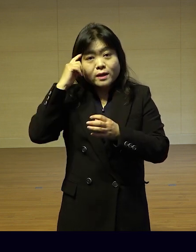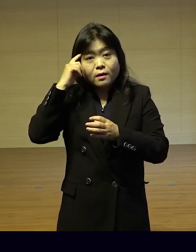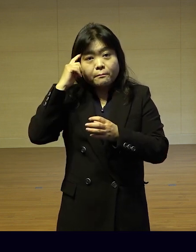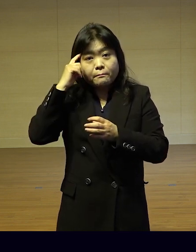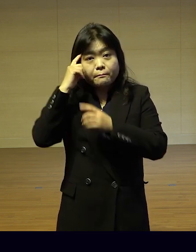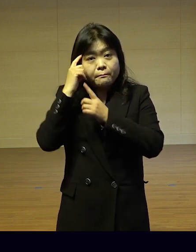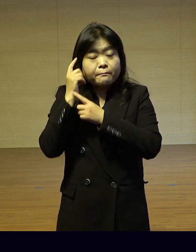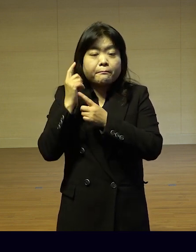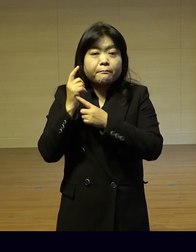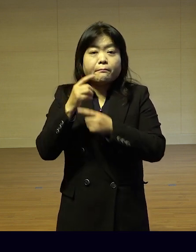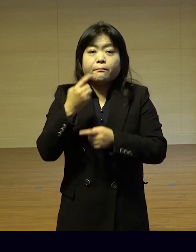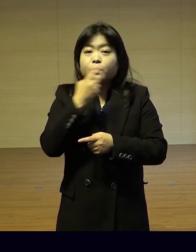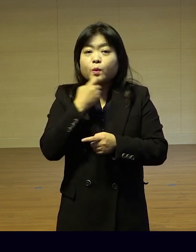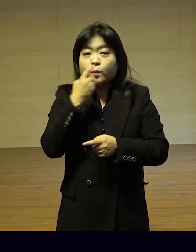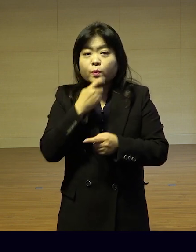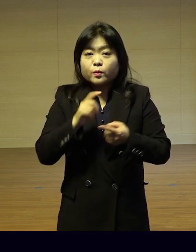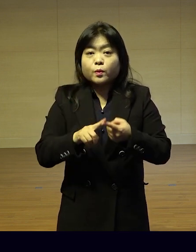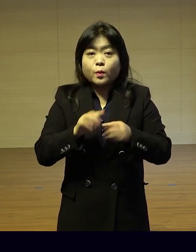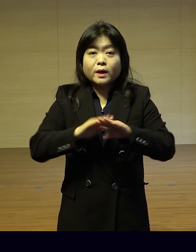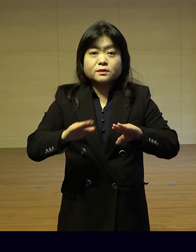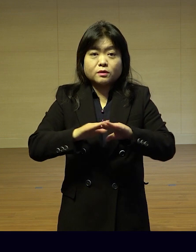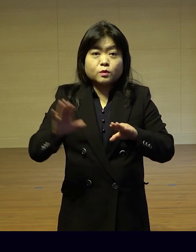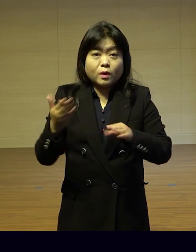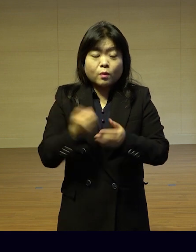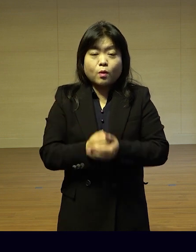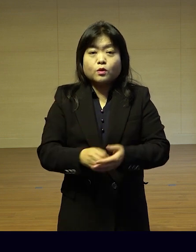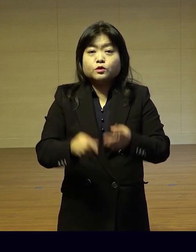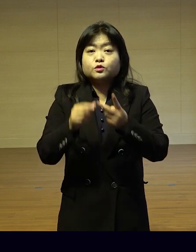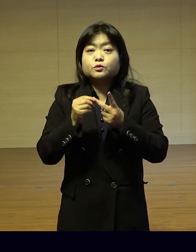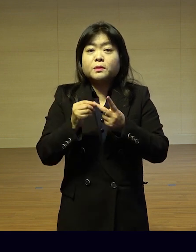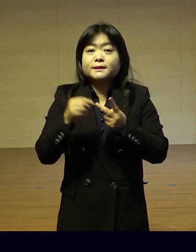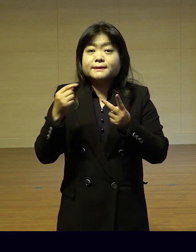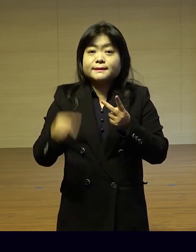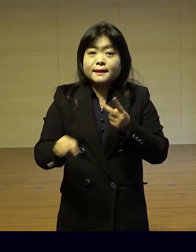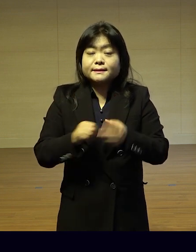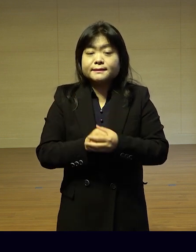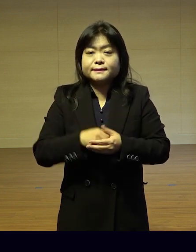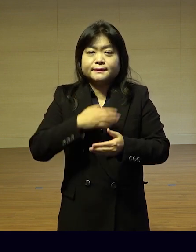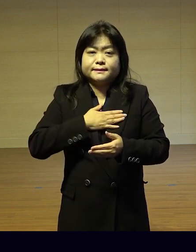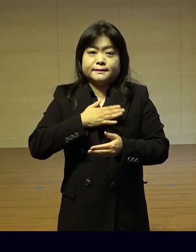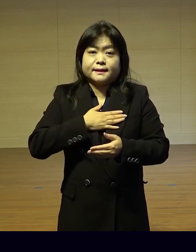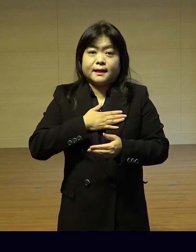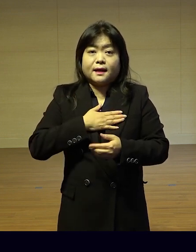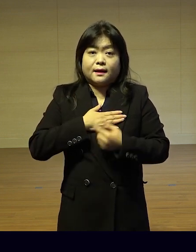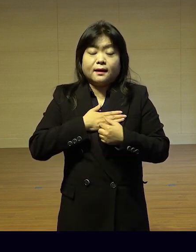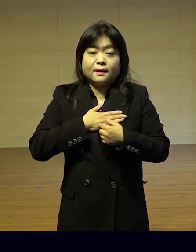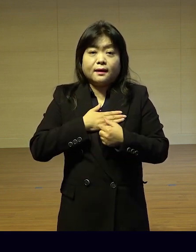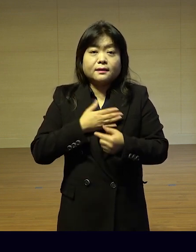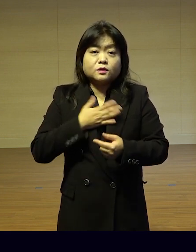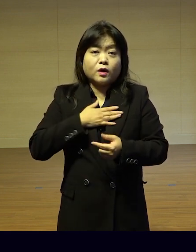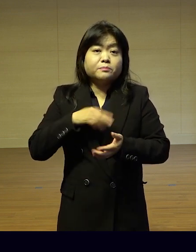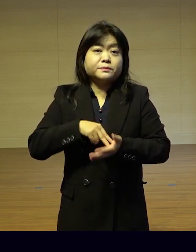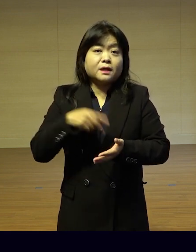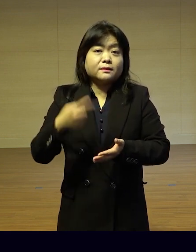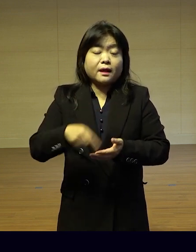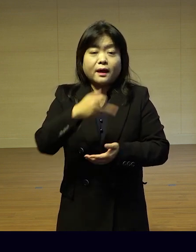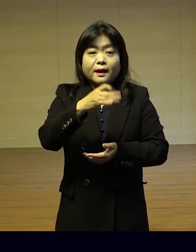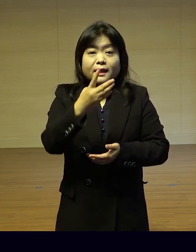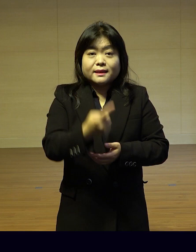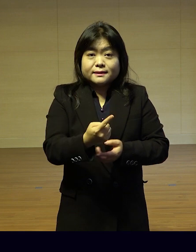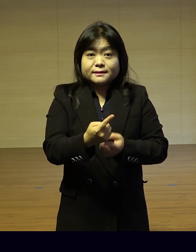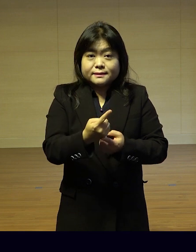이런 의미로 해석이 될 수도 있고, 두 번째는 이제 제가 취하고 있는 입장인데요.